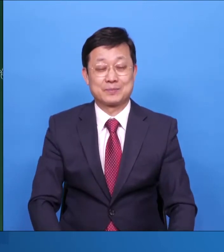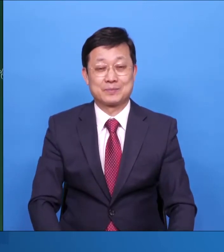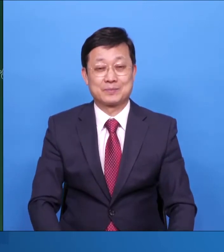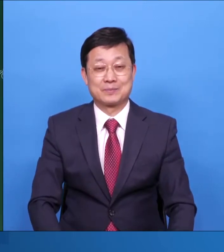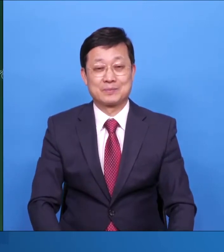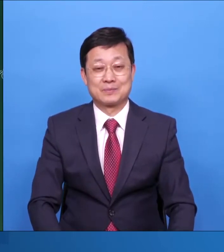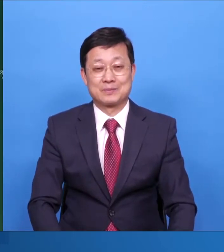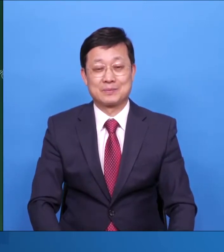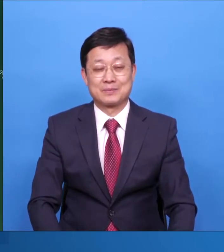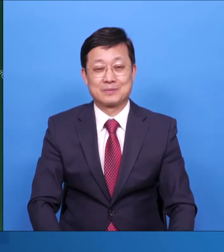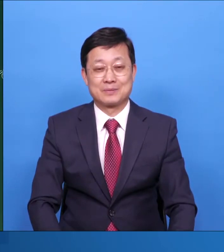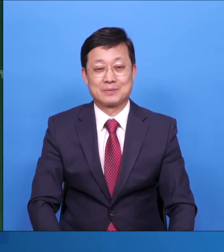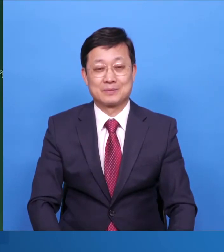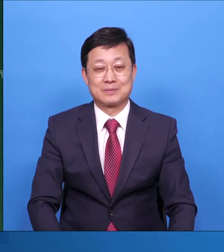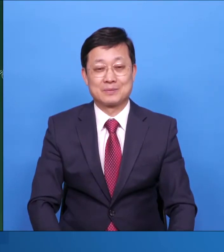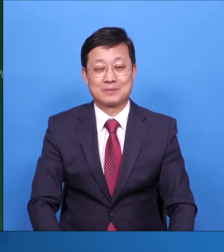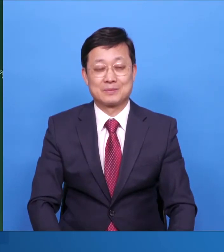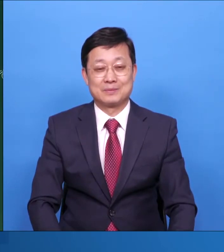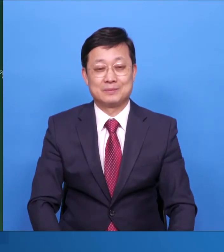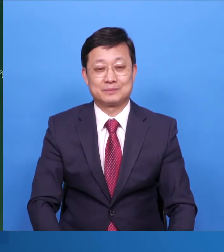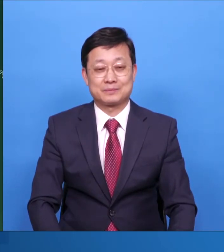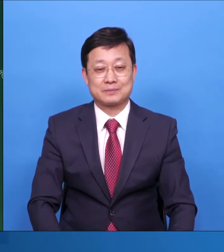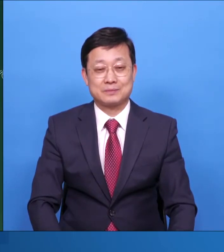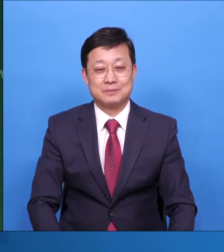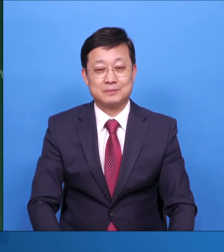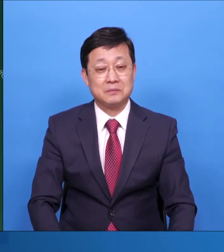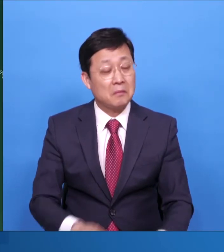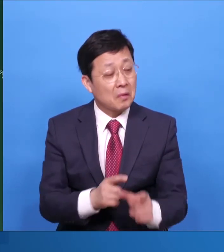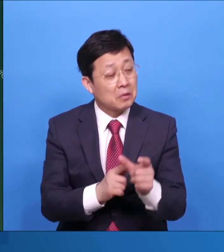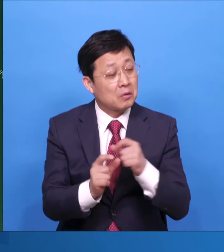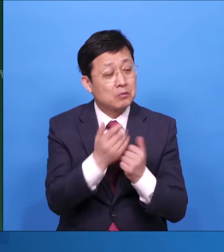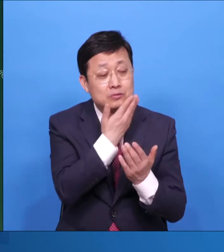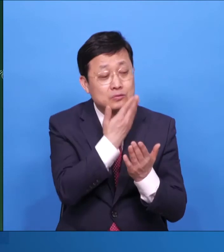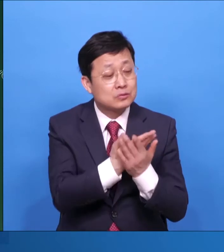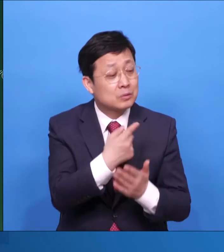dijo que había dejado a 7000 discípulos. 그리고 더 중요한 거는